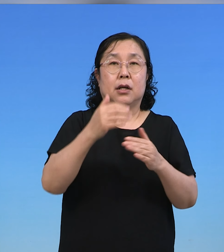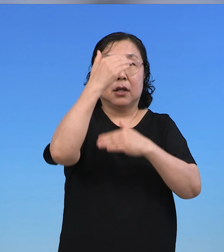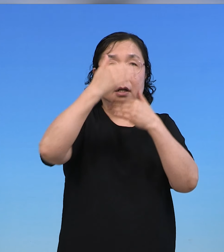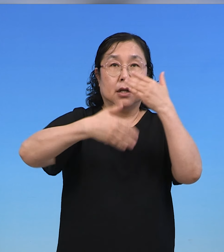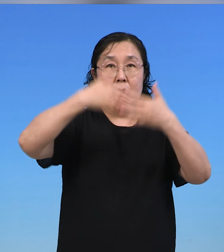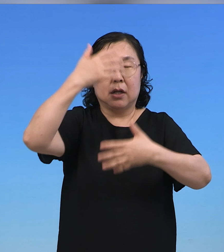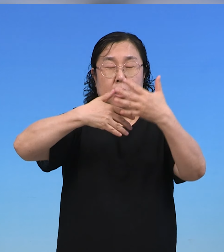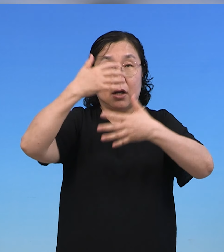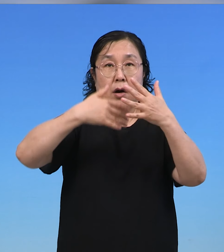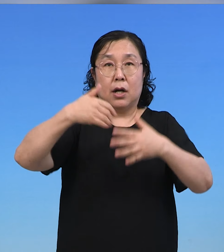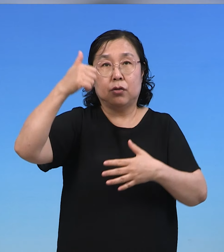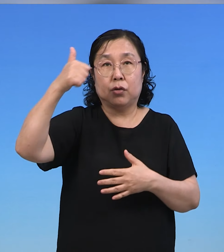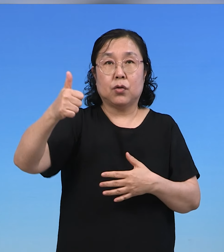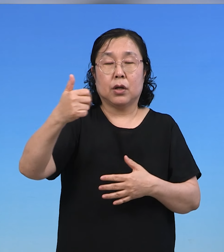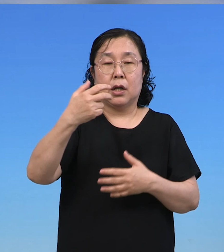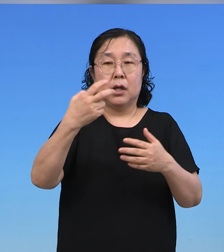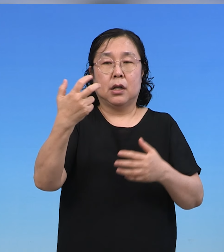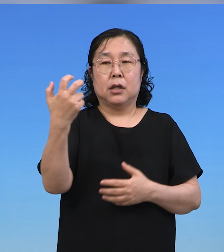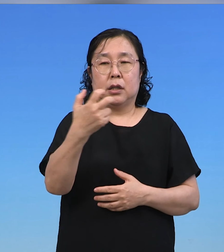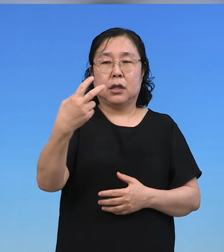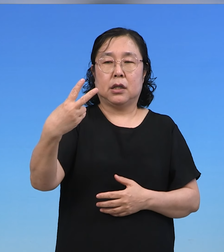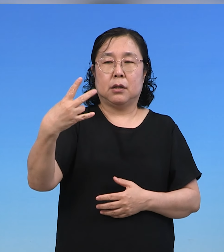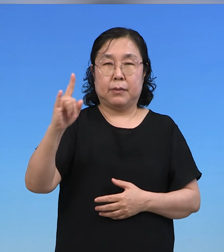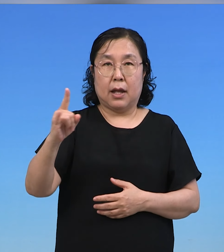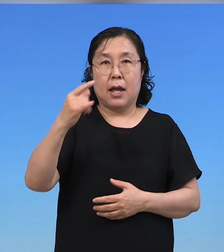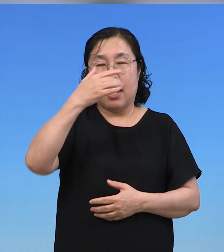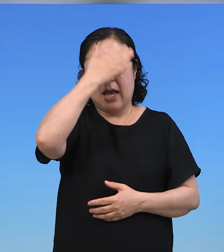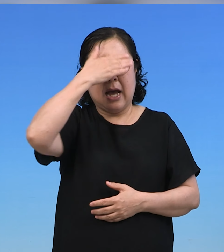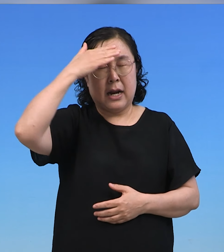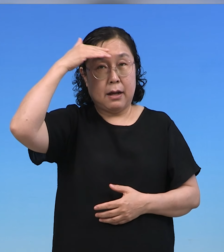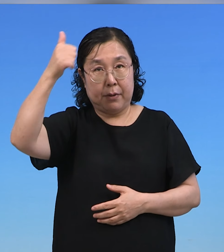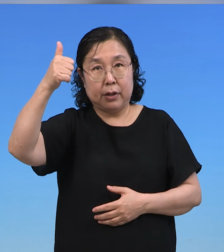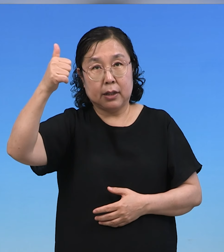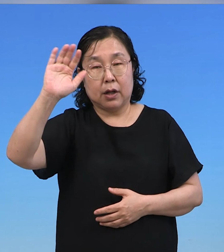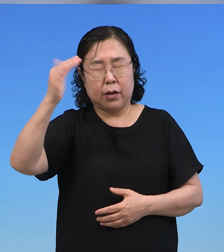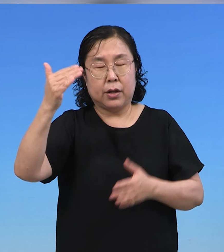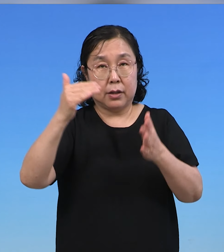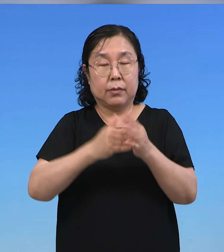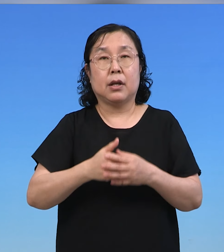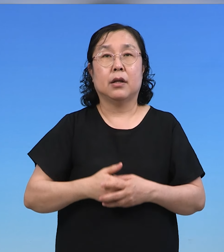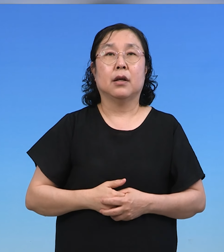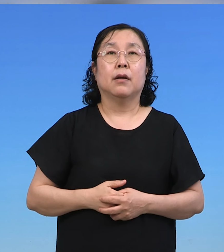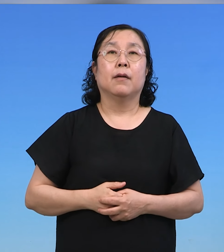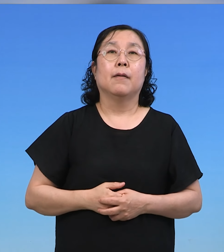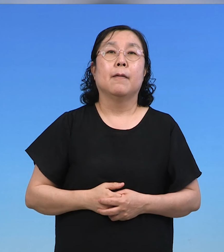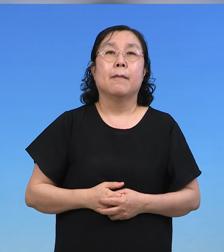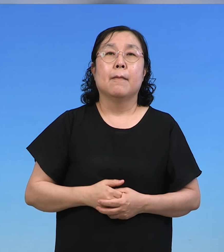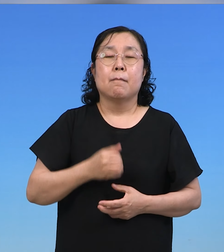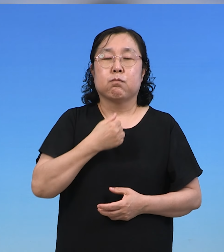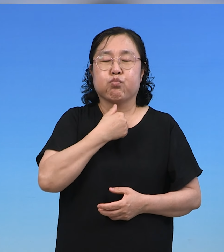됐어요. 분장을 좀 과하게 해가지고요, 한 100살처럼 만들어놨어요. 막 엄청